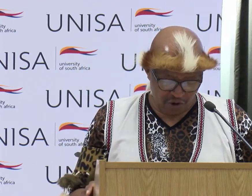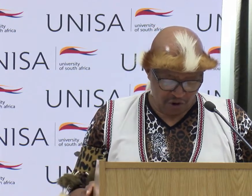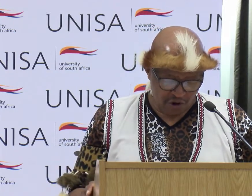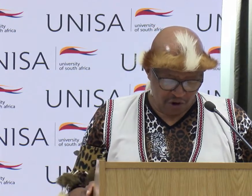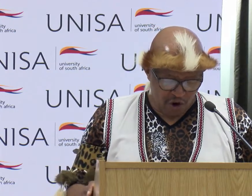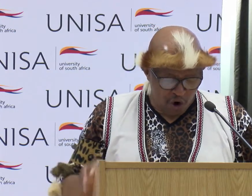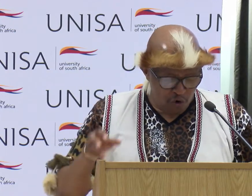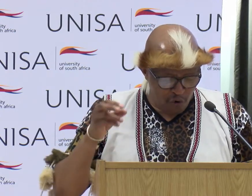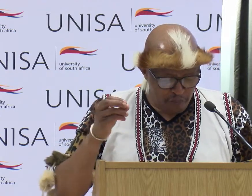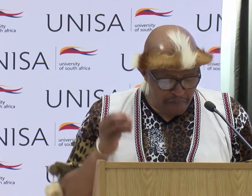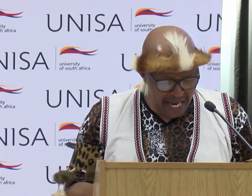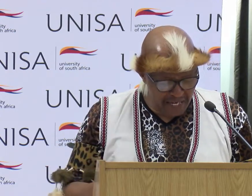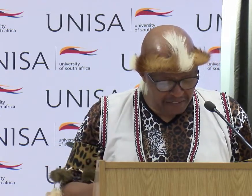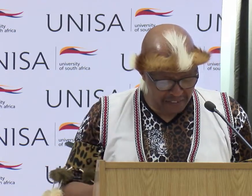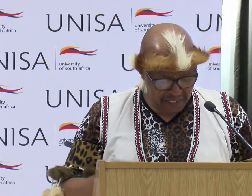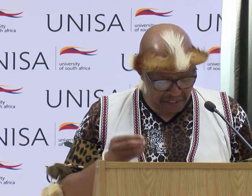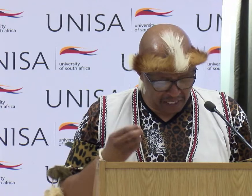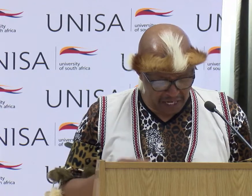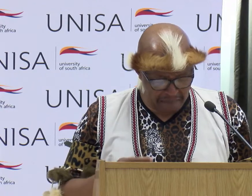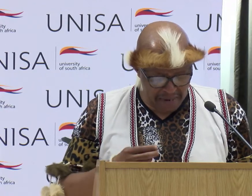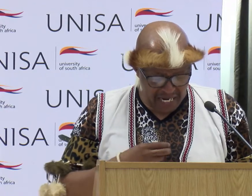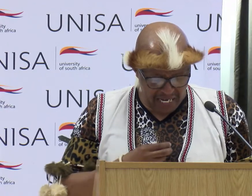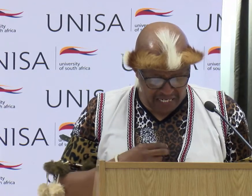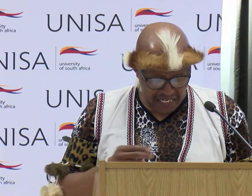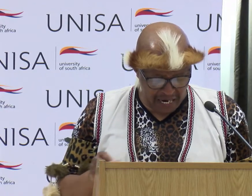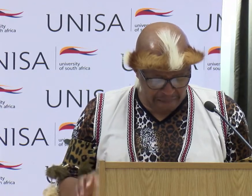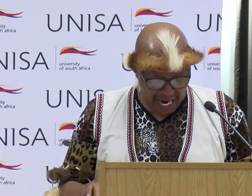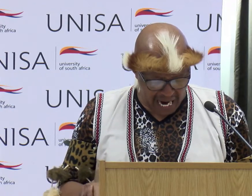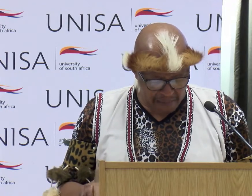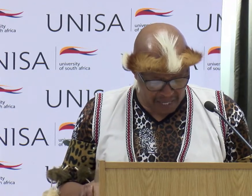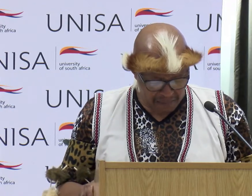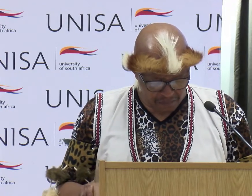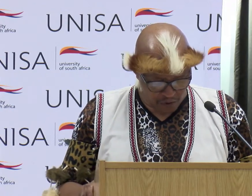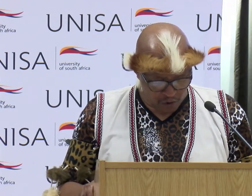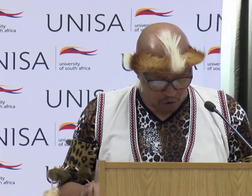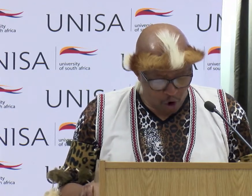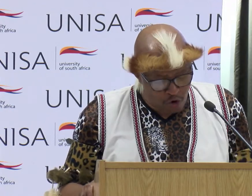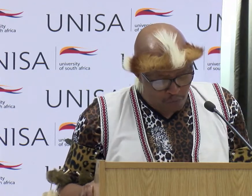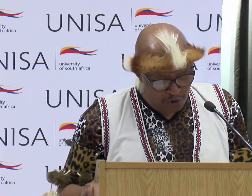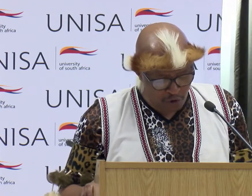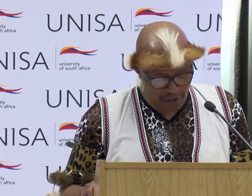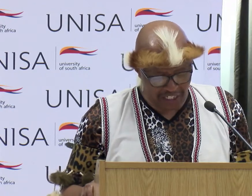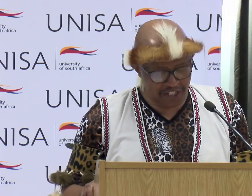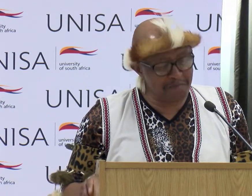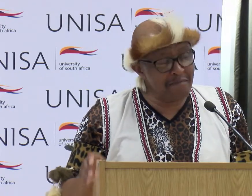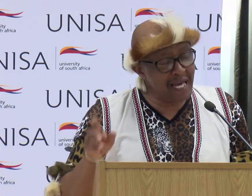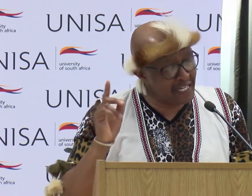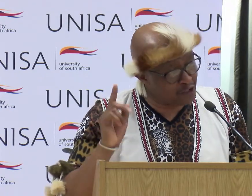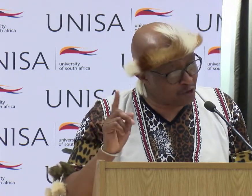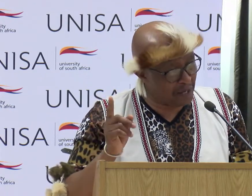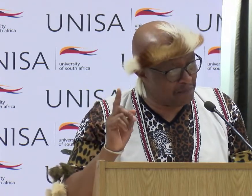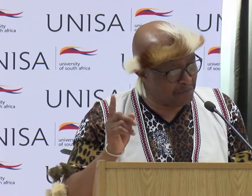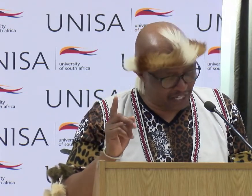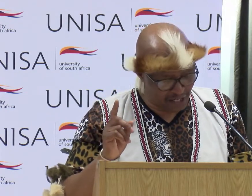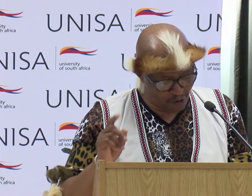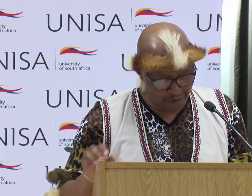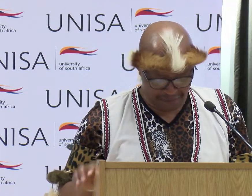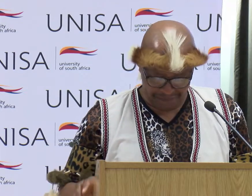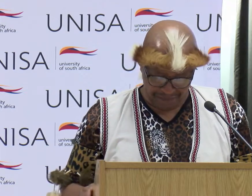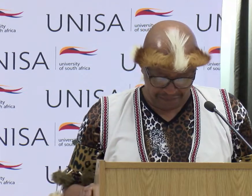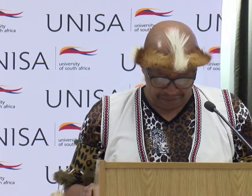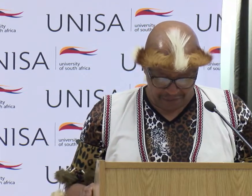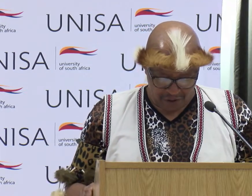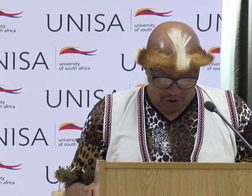isibusiso ngubise silincele ebeleni lika mama ongumsusa nesibeletho